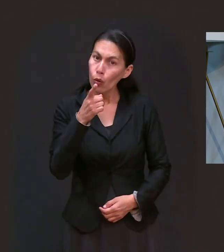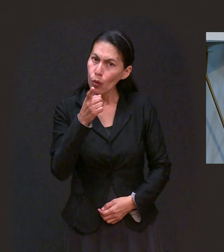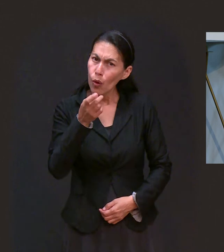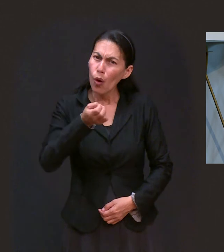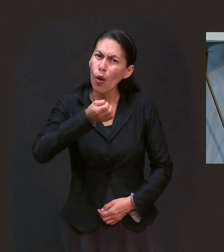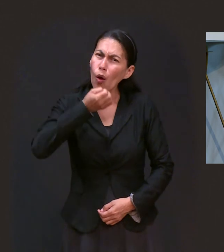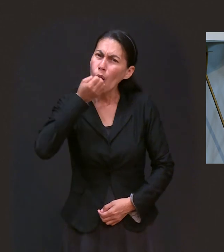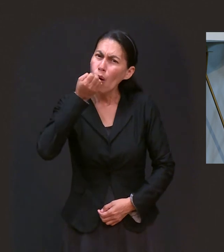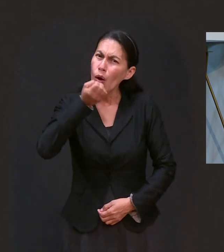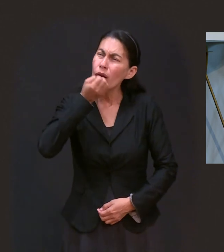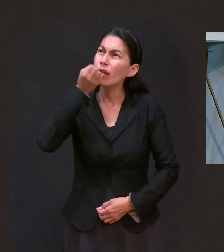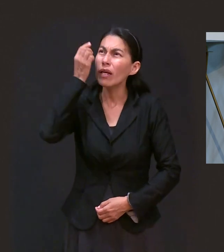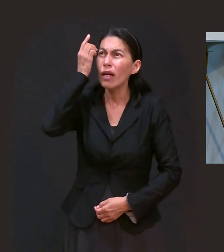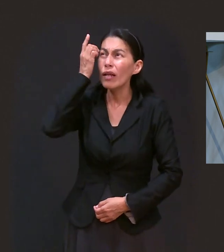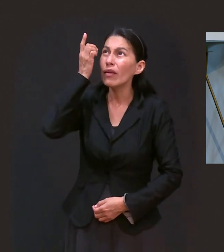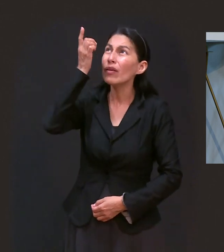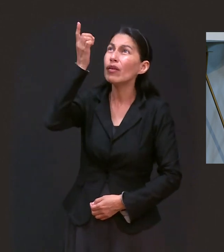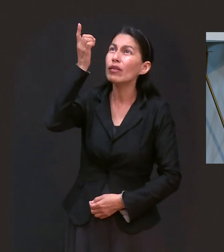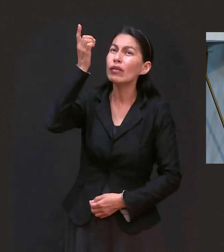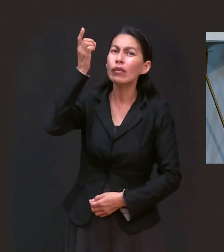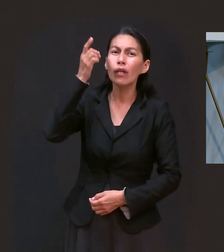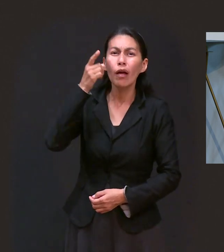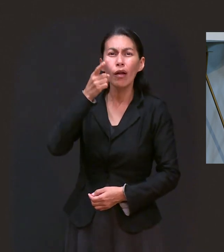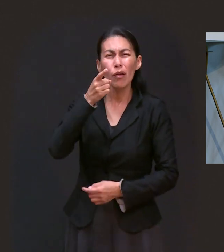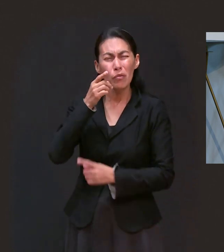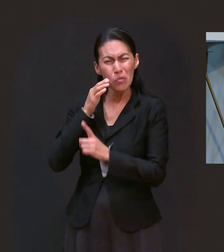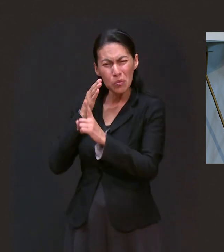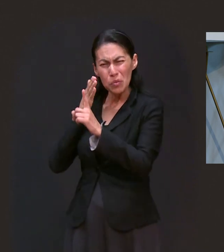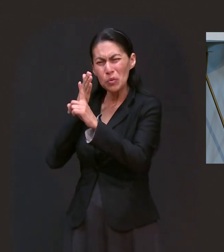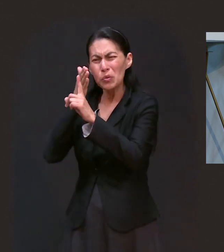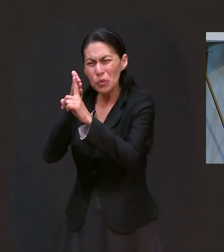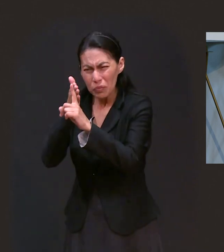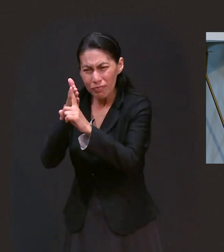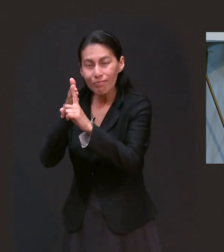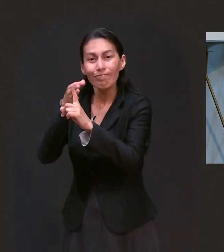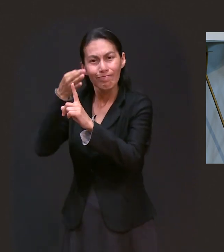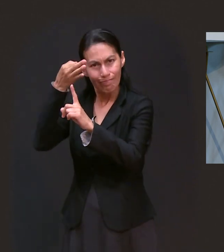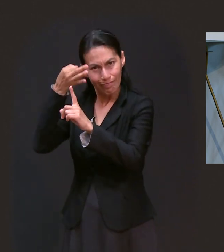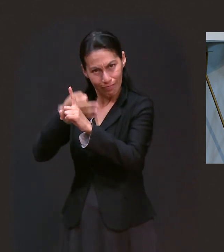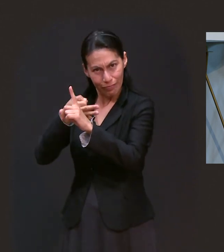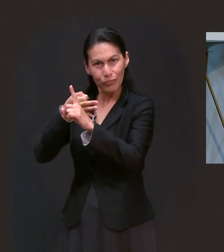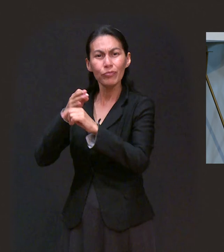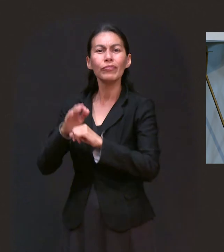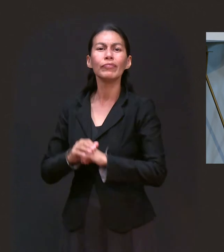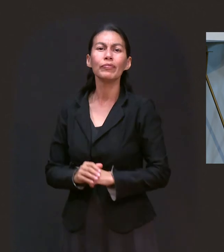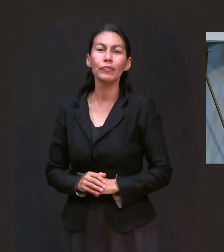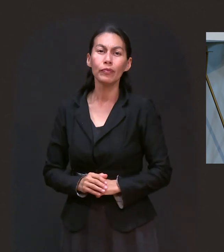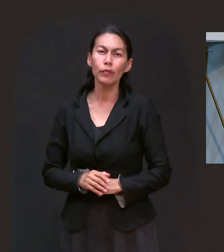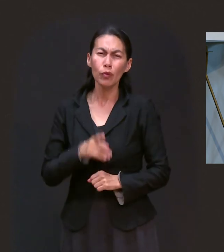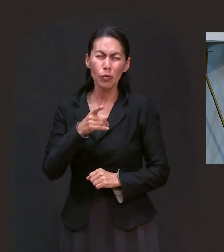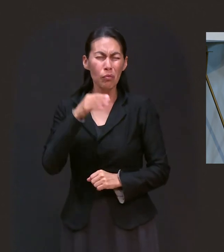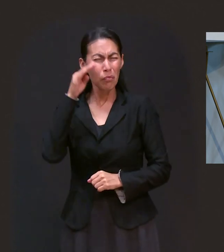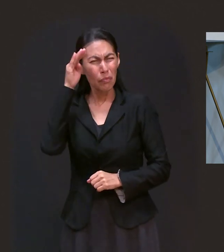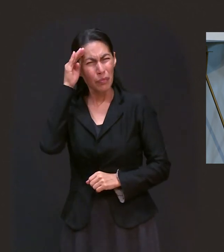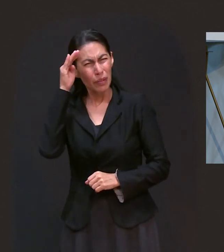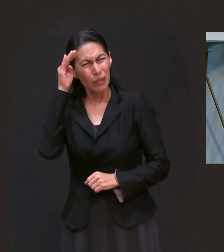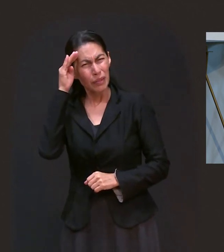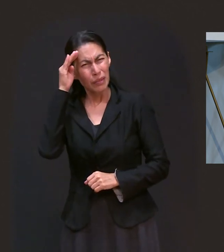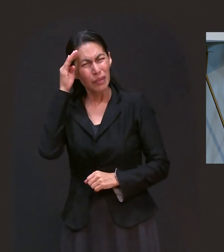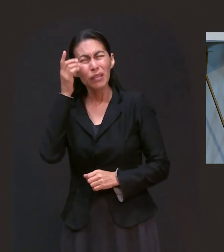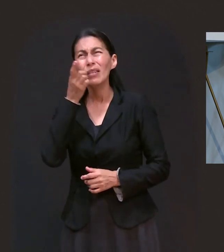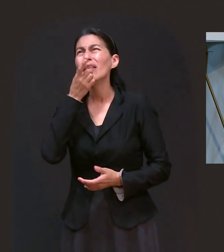cuando invoqué es el nombre de dios sé claro tengo un propósito